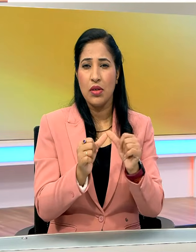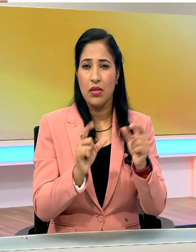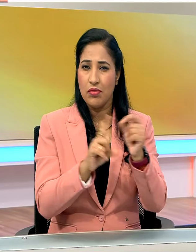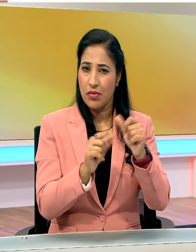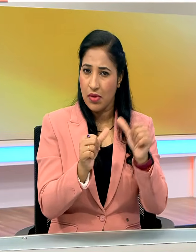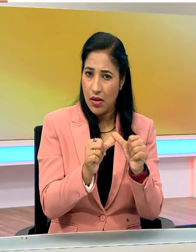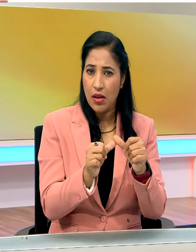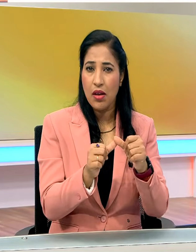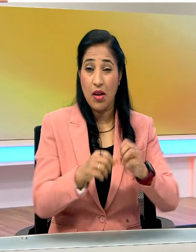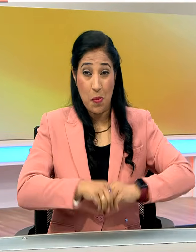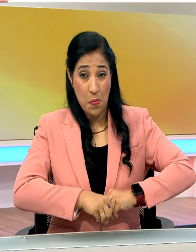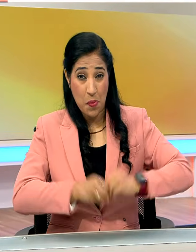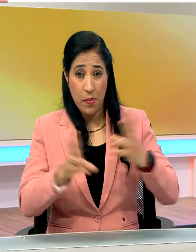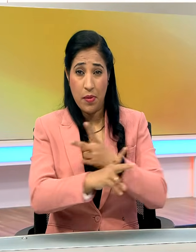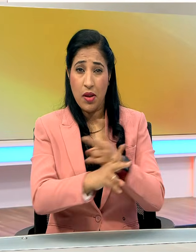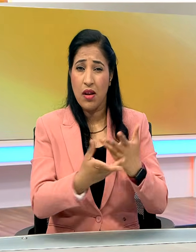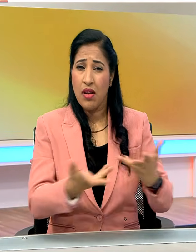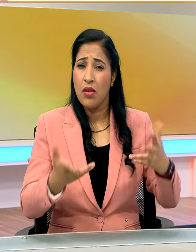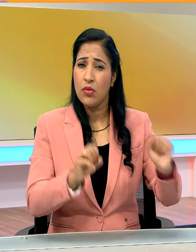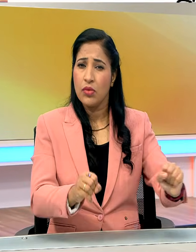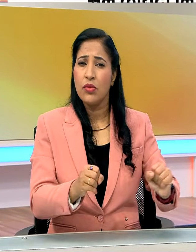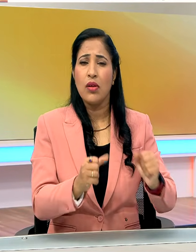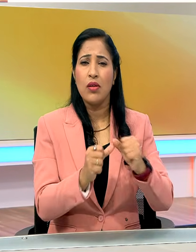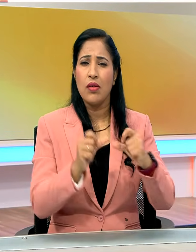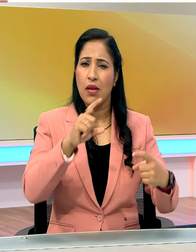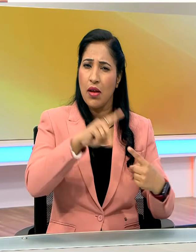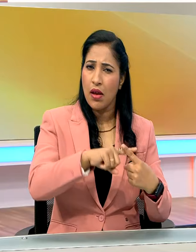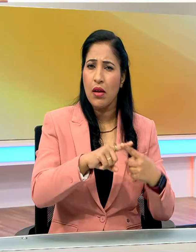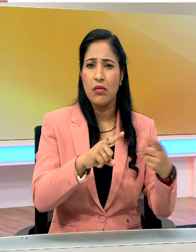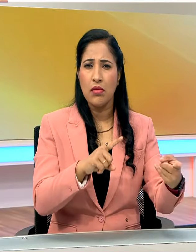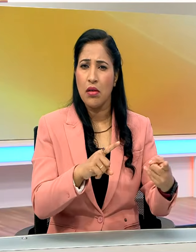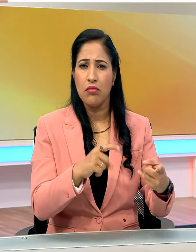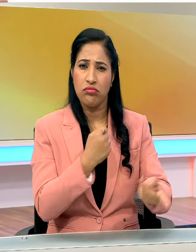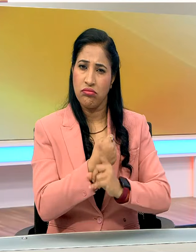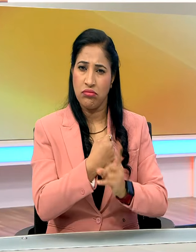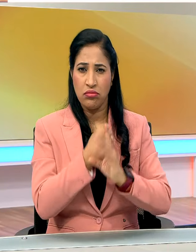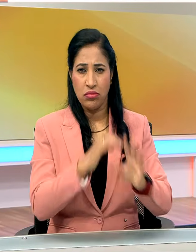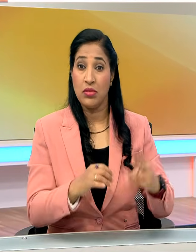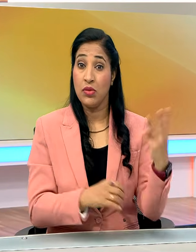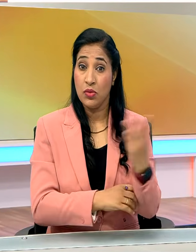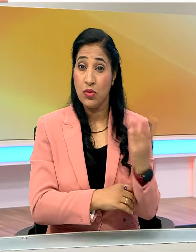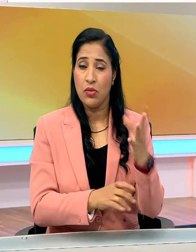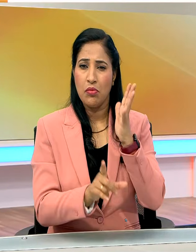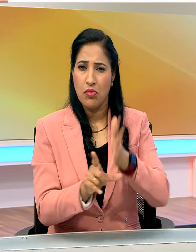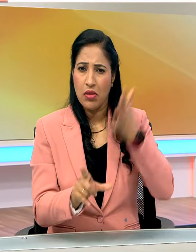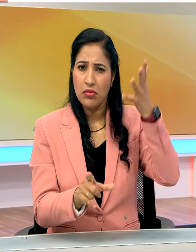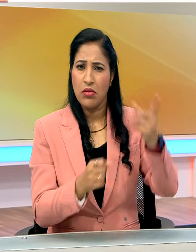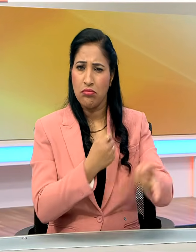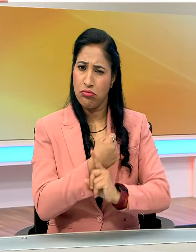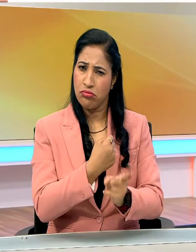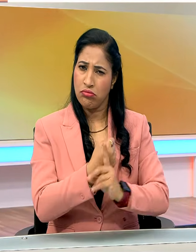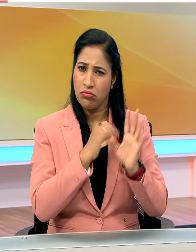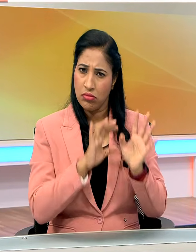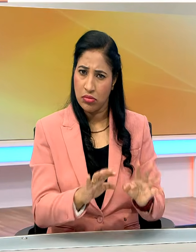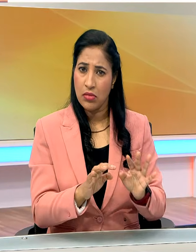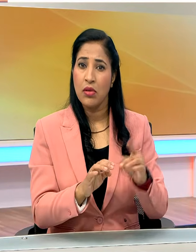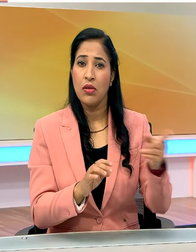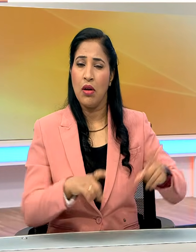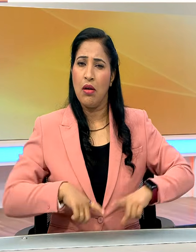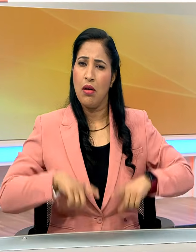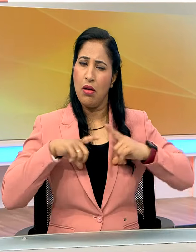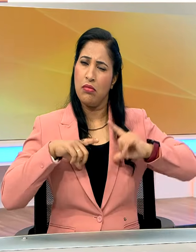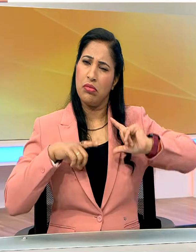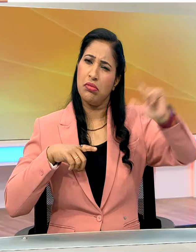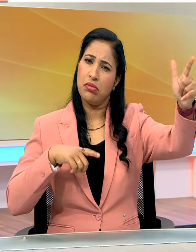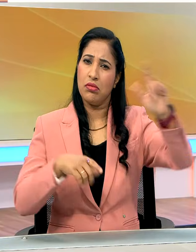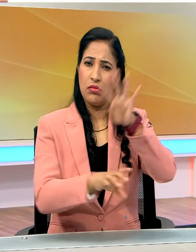ही विस्फोटक पदार्थ अधिनियम और आर्म्स एक्ट के तहत दोषी ठहराया गया है। अदालत ने तीनों को 5 साल के कठोर कारावास से लेकर आजीवन